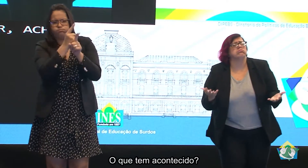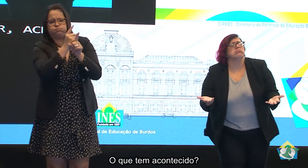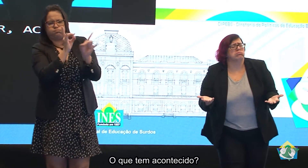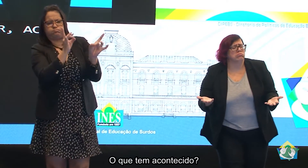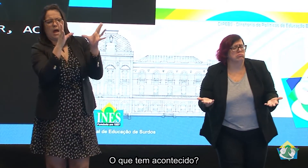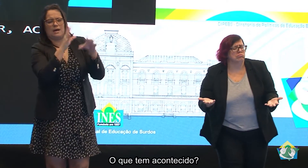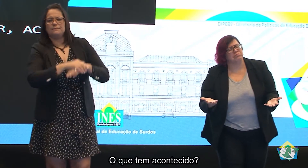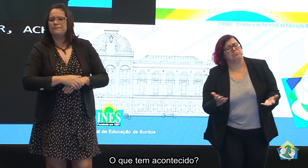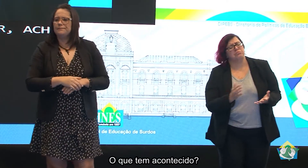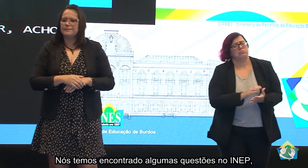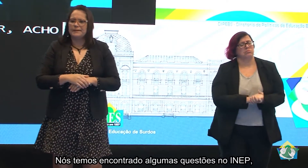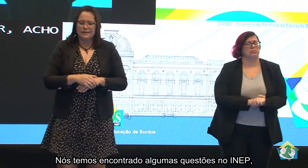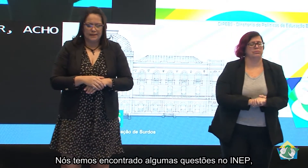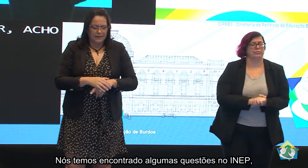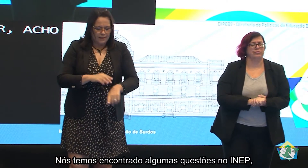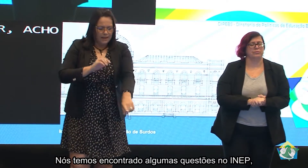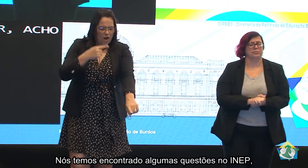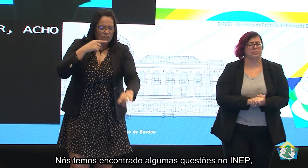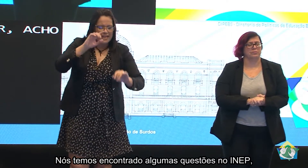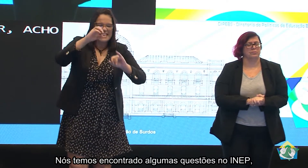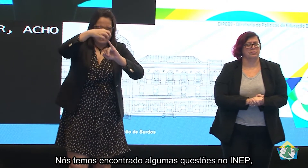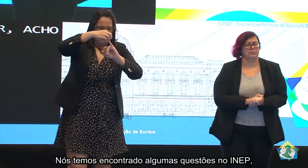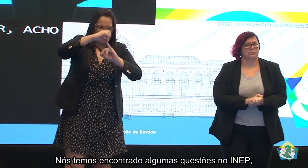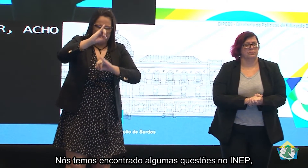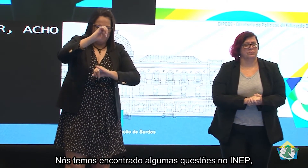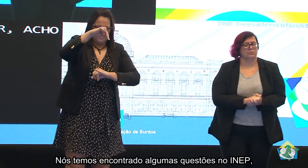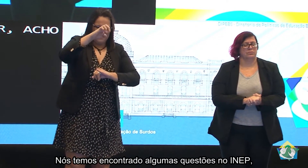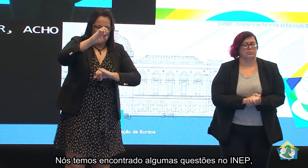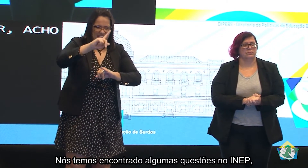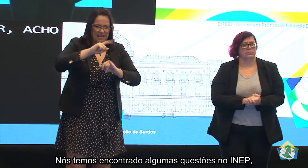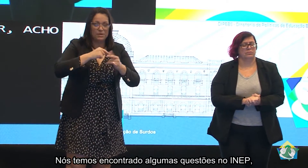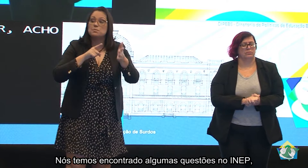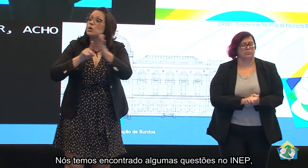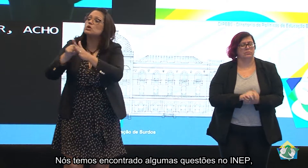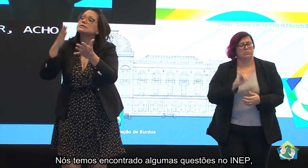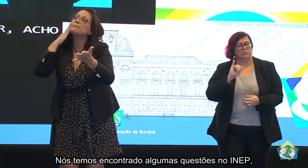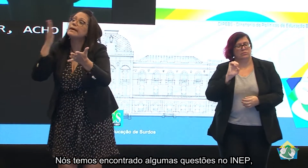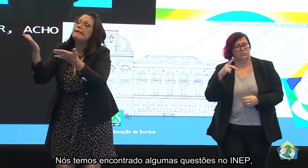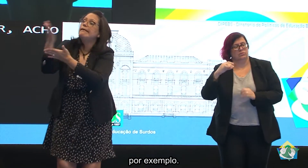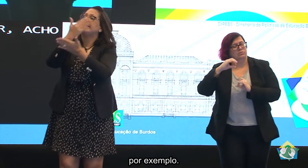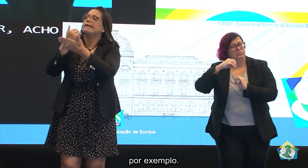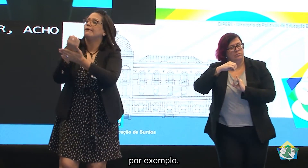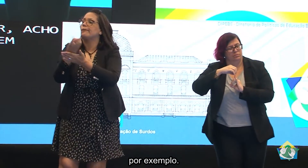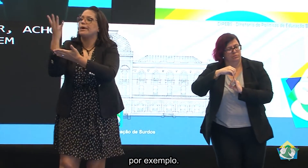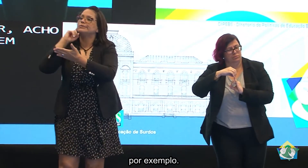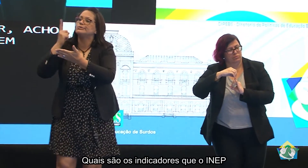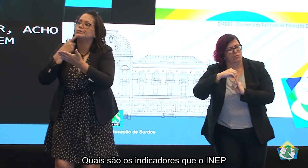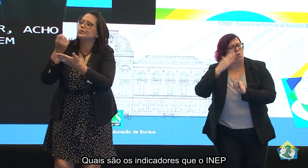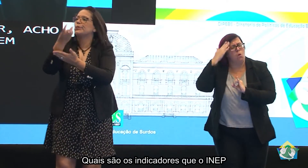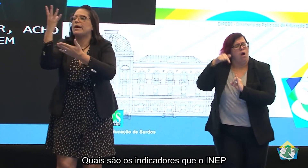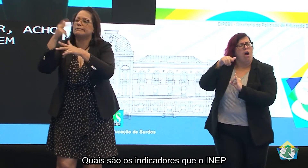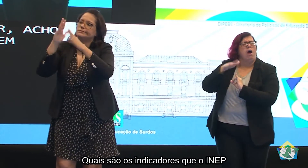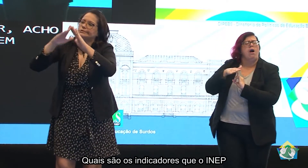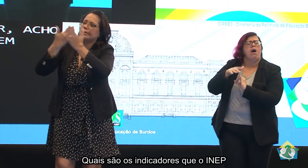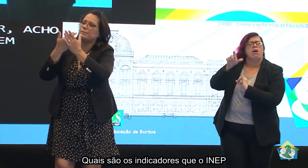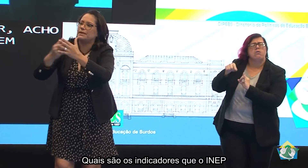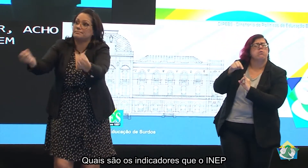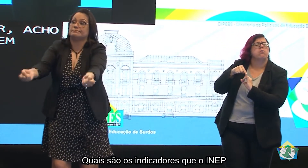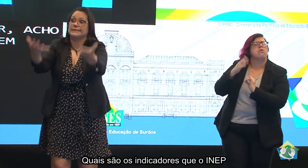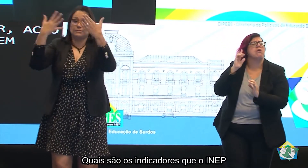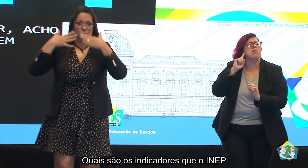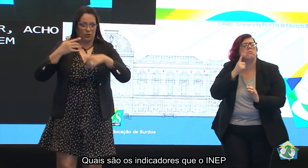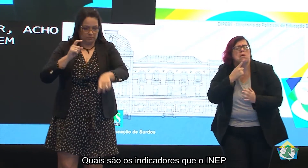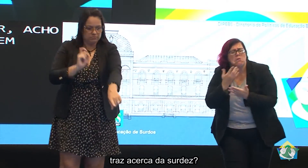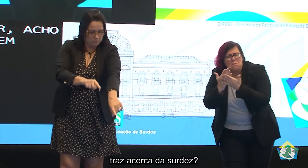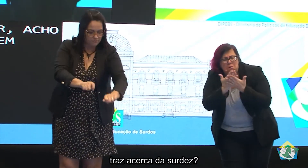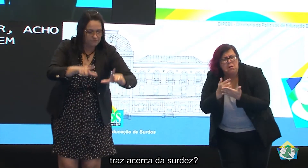O que tem acontecido? Nós temos encontrado algumas questões no INEP, por exemplo. Quais são os